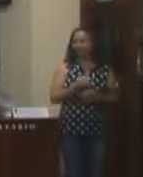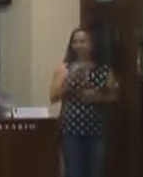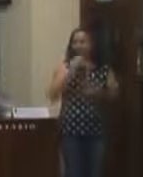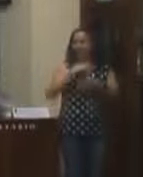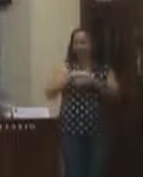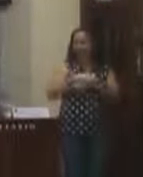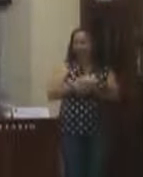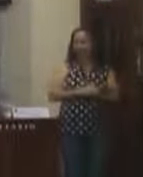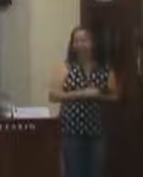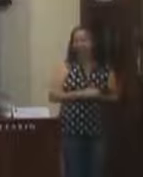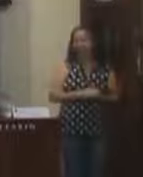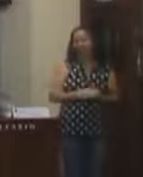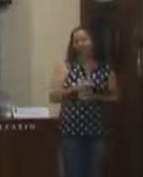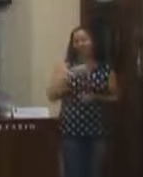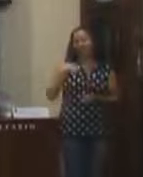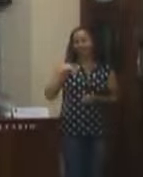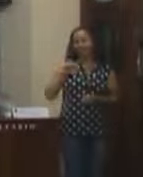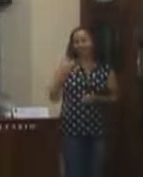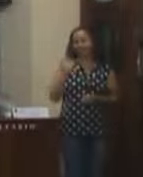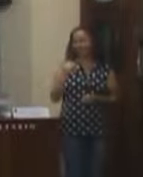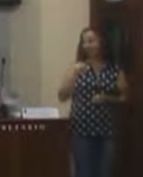Michele Vieira Cabral.